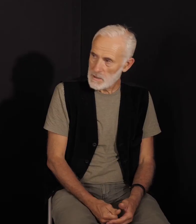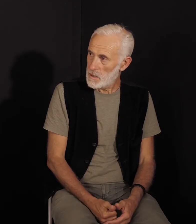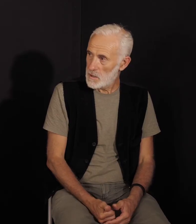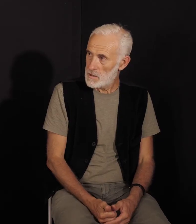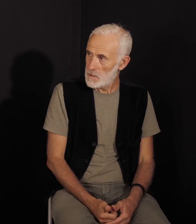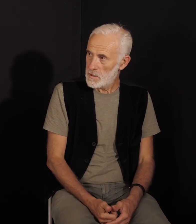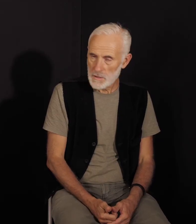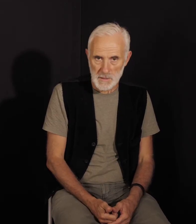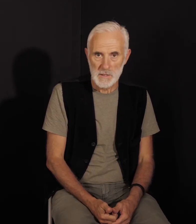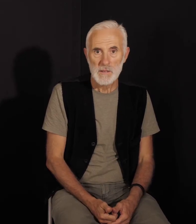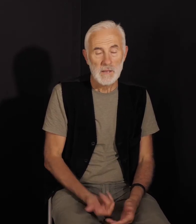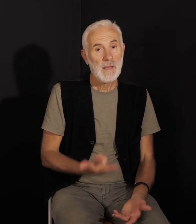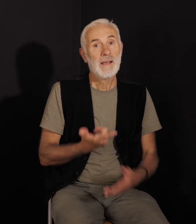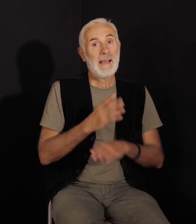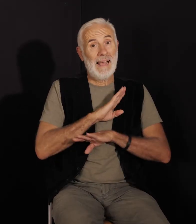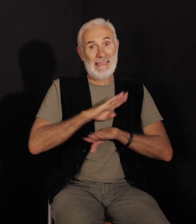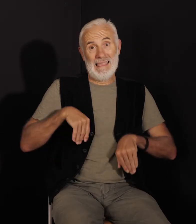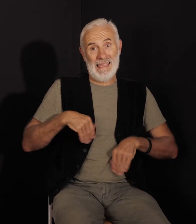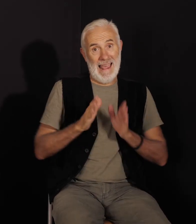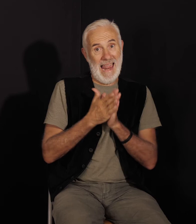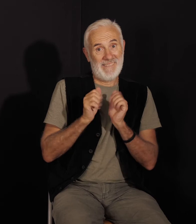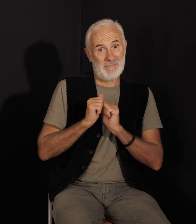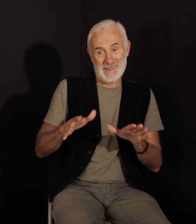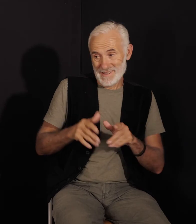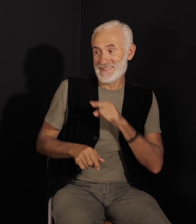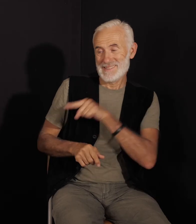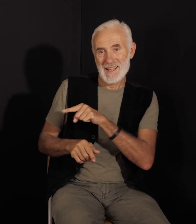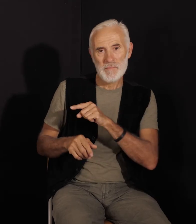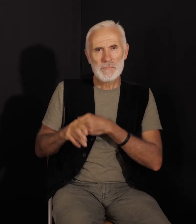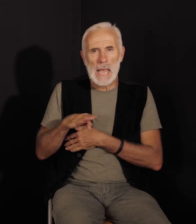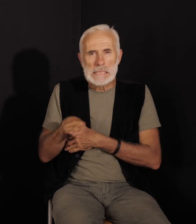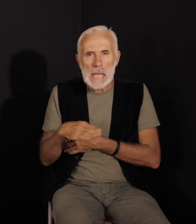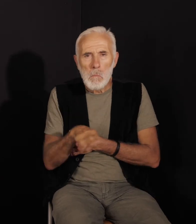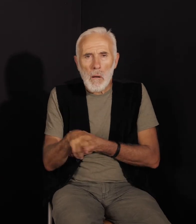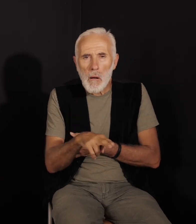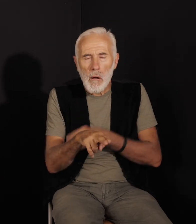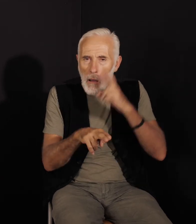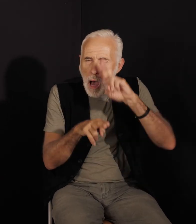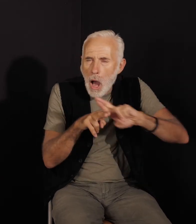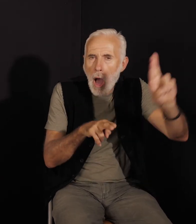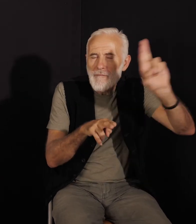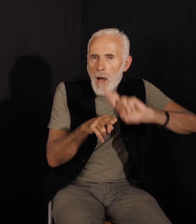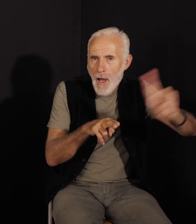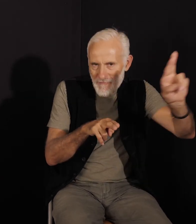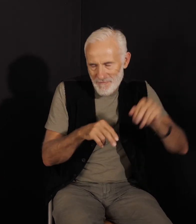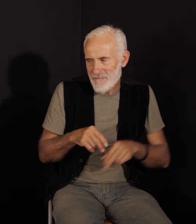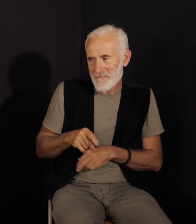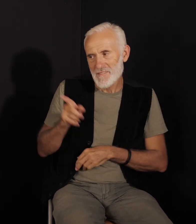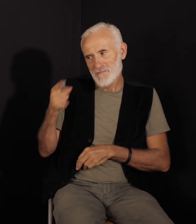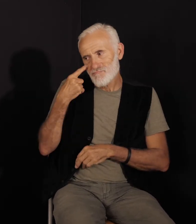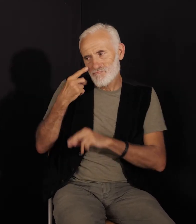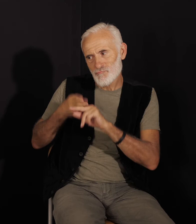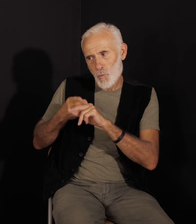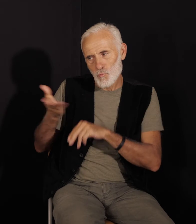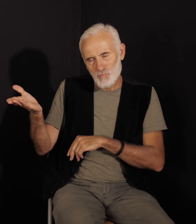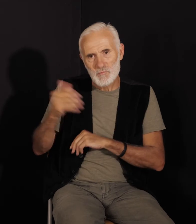Et le dernier ouvrage que l'on vient de publier, c'est Les rêves du serpent de Alberto Ruiz Sanchez, qui appartient à la collection